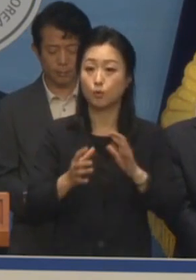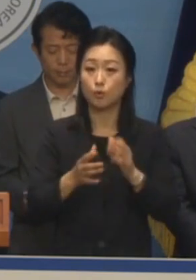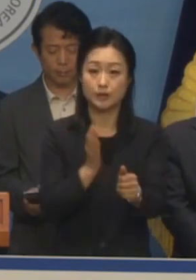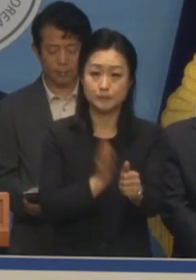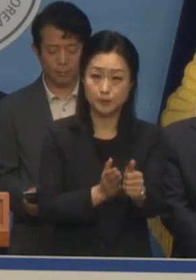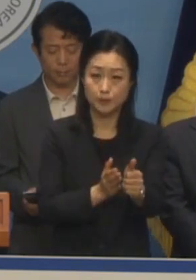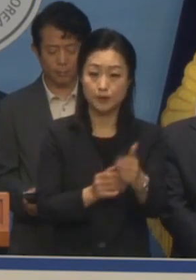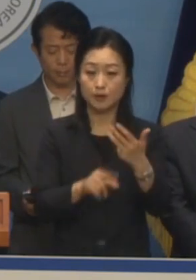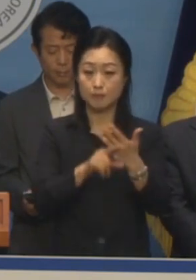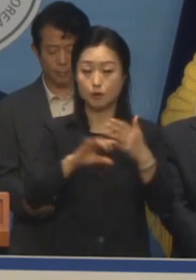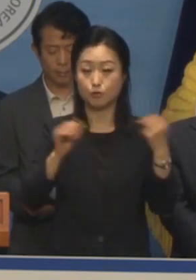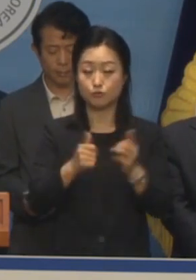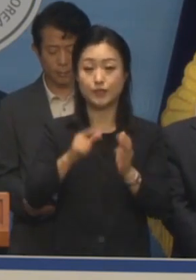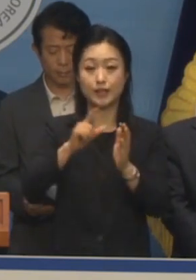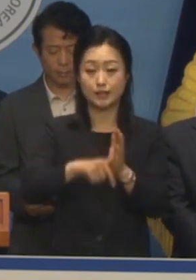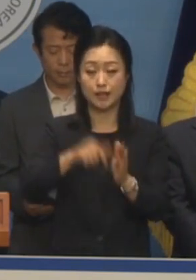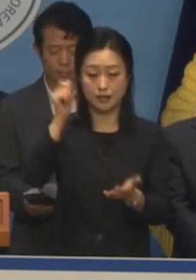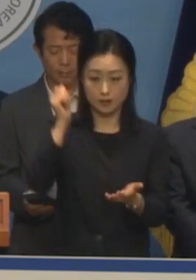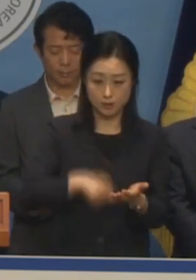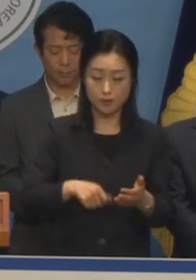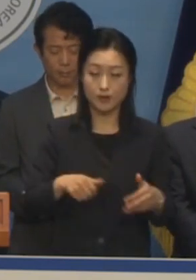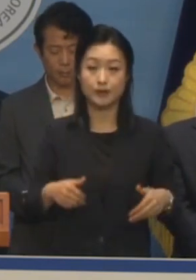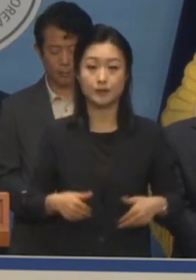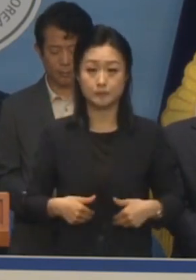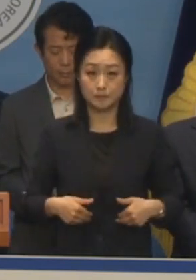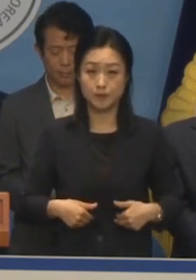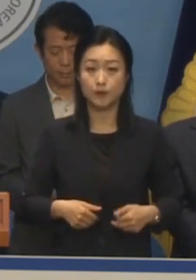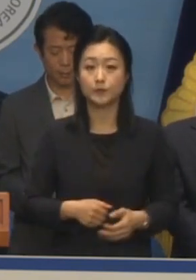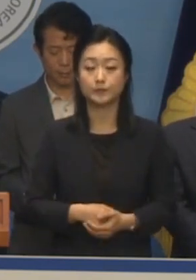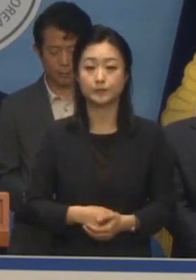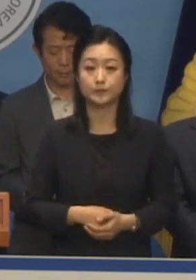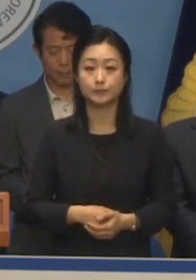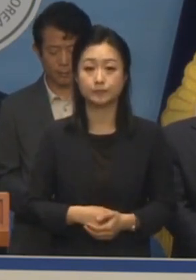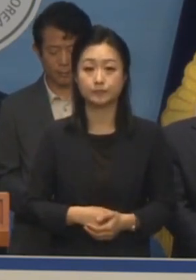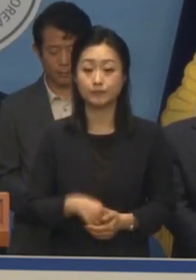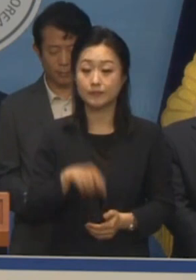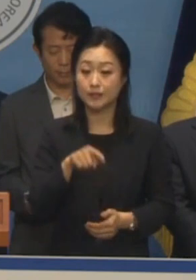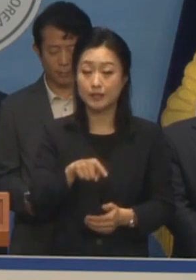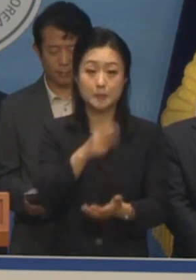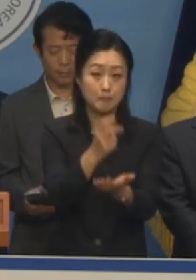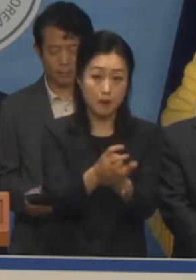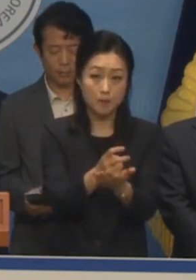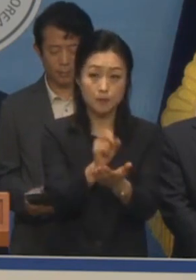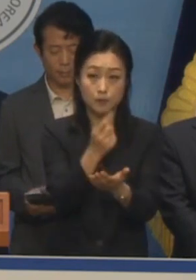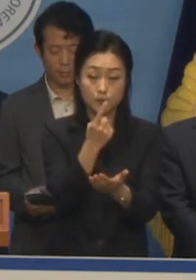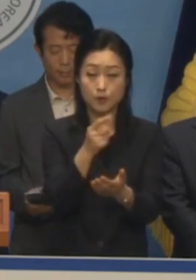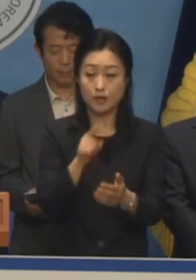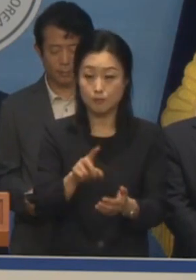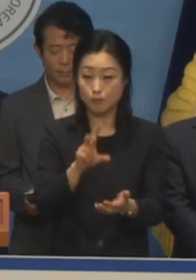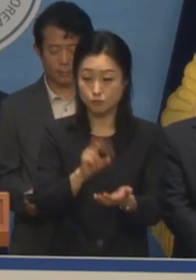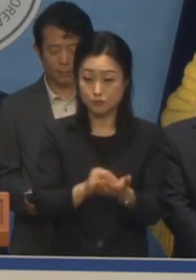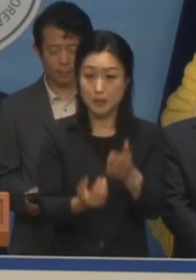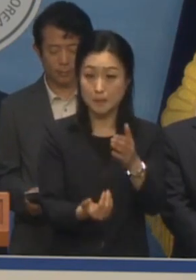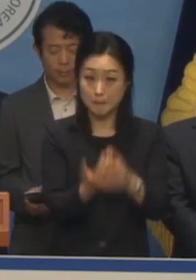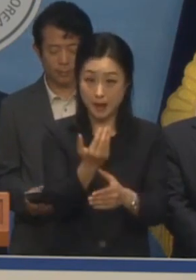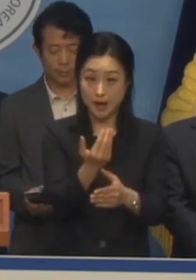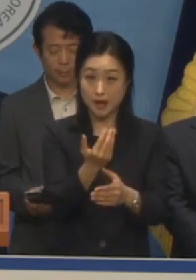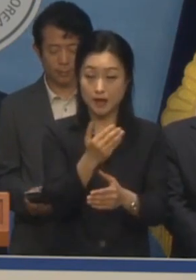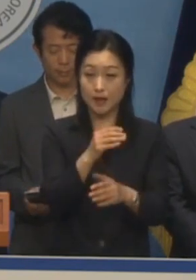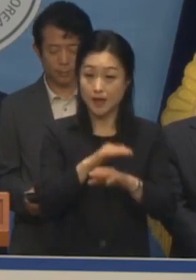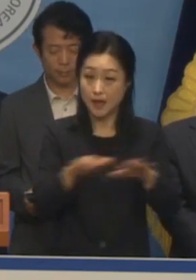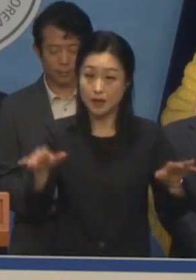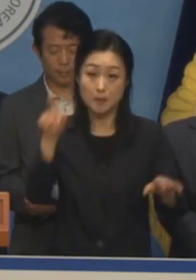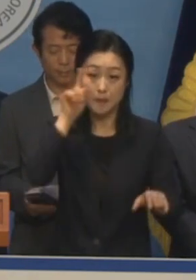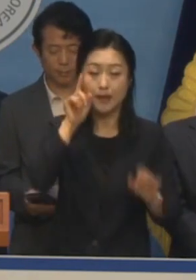8월 국회에서 반드시 통과시킬 수 있습니다. 온플법만으로 TMF 사태의 피해가 모두 해소되는